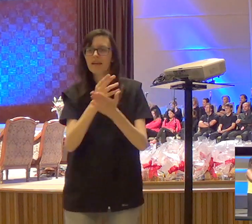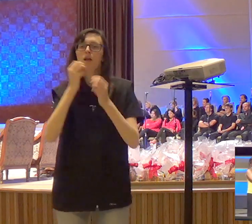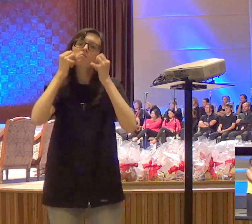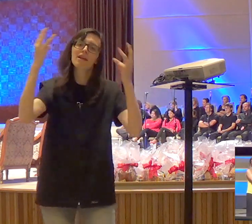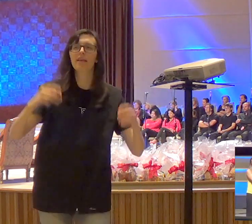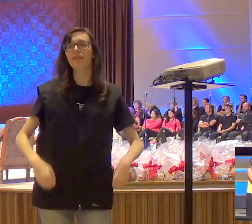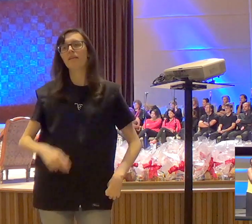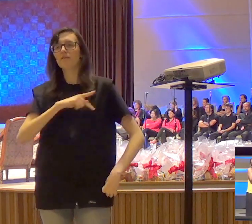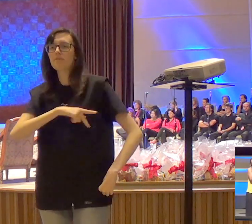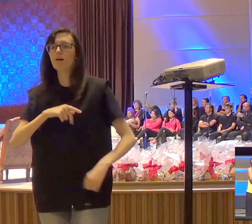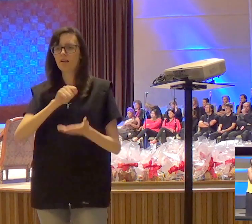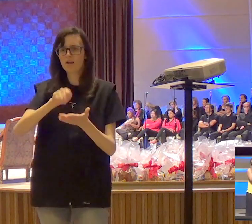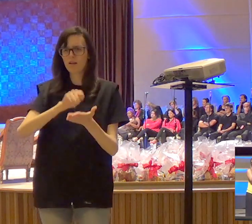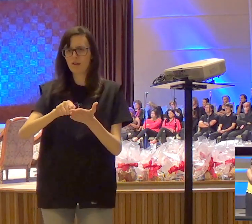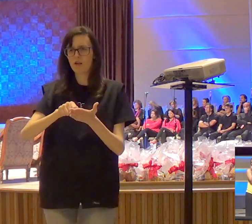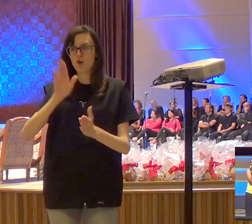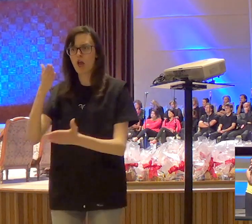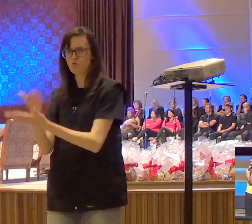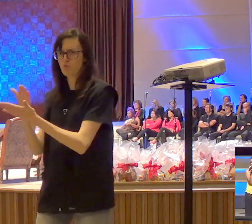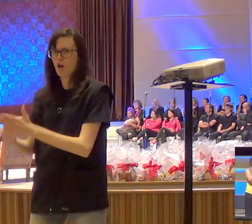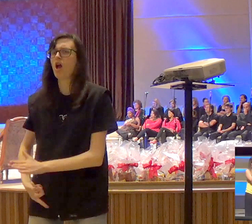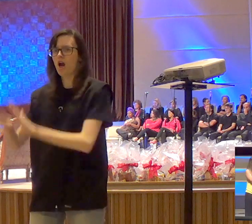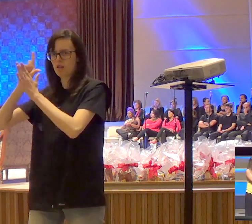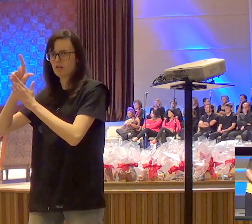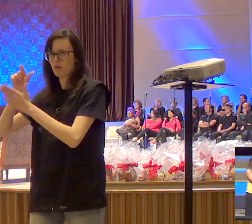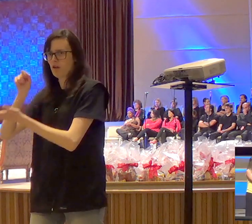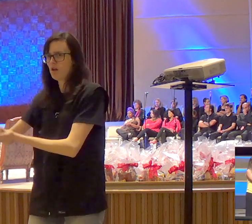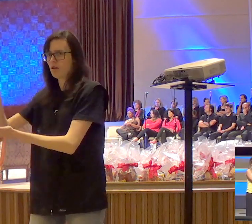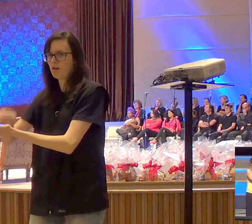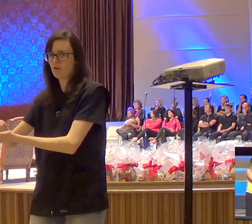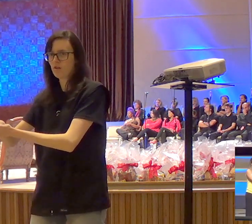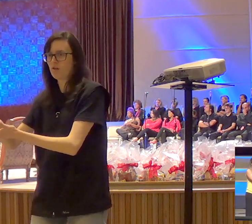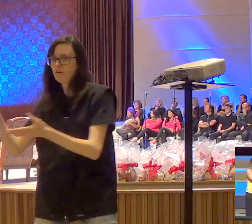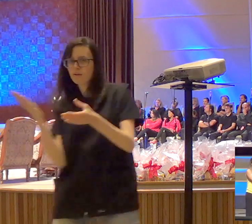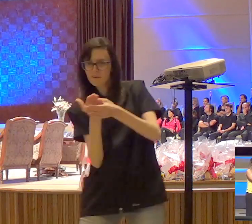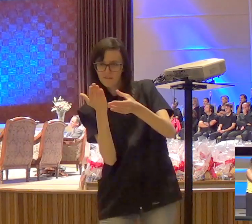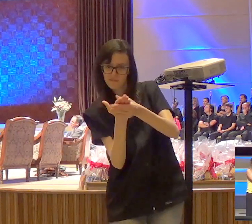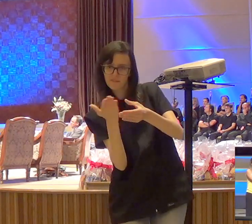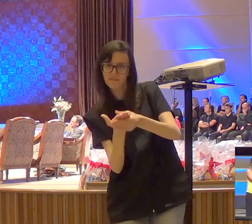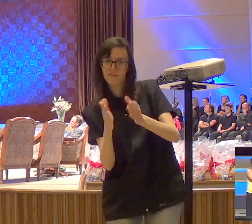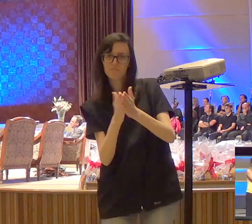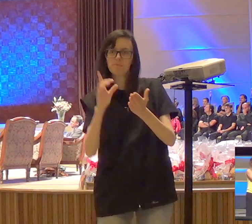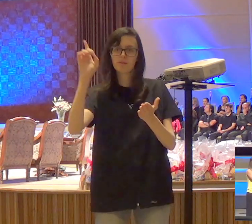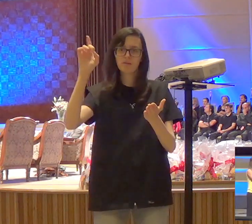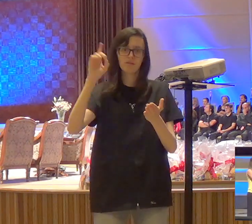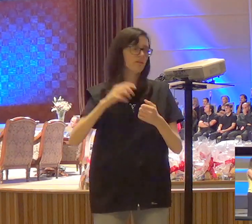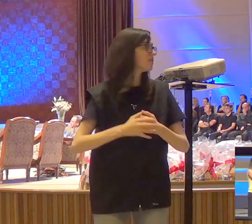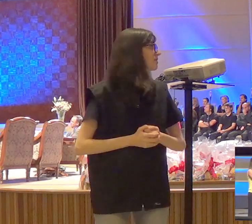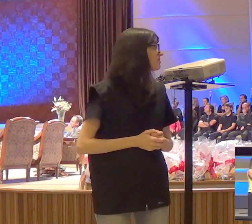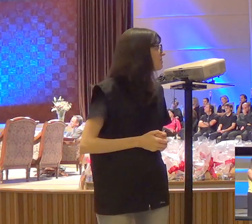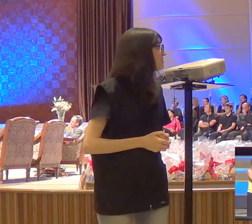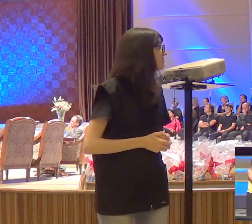seminary? Será que eles foram para um seminário? No. They didn't, right? And God is a smart